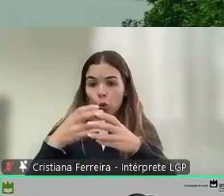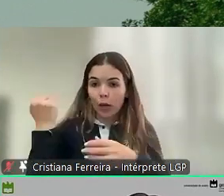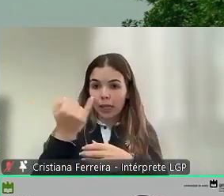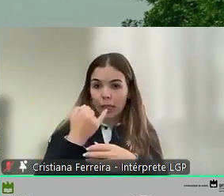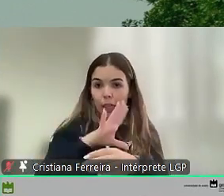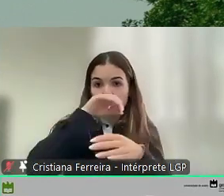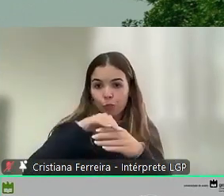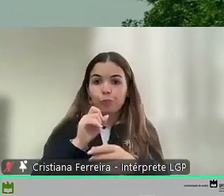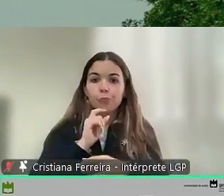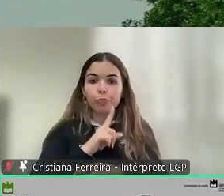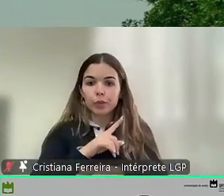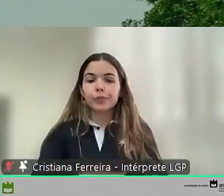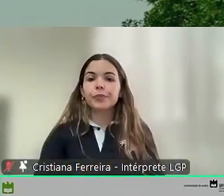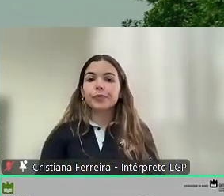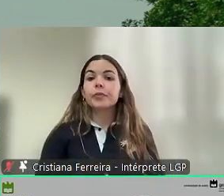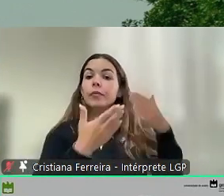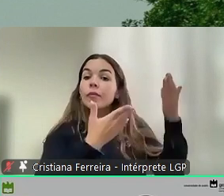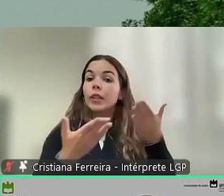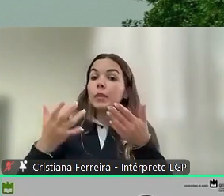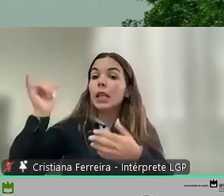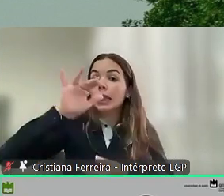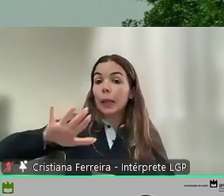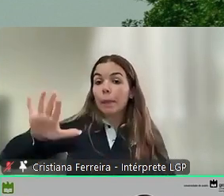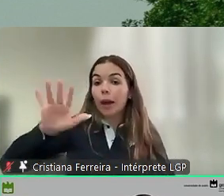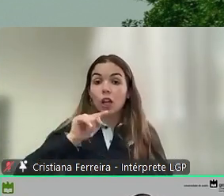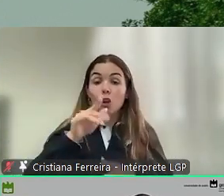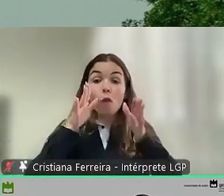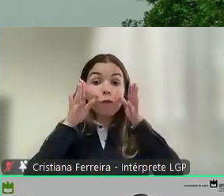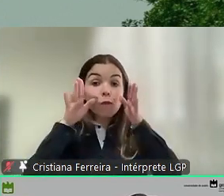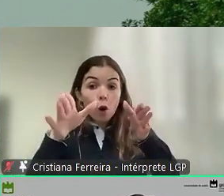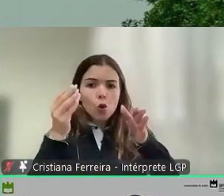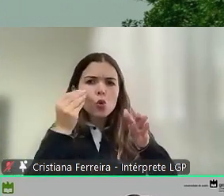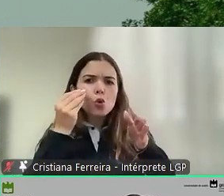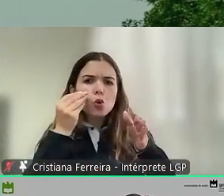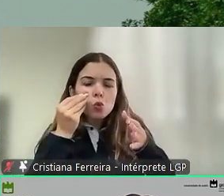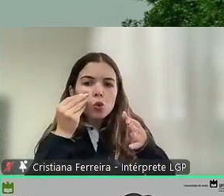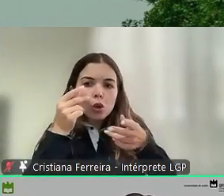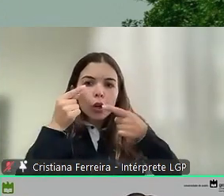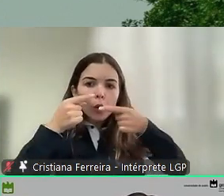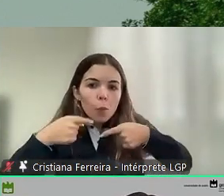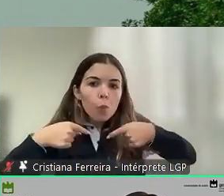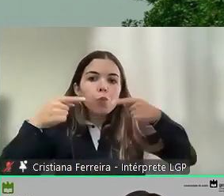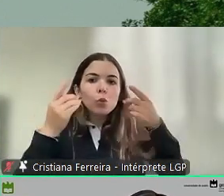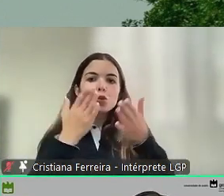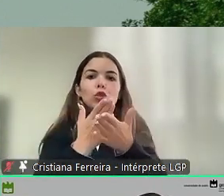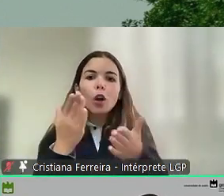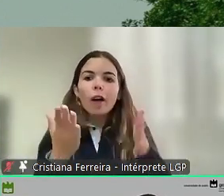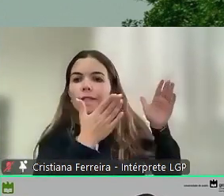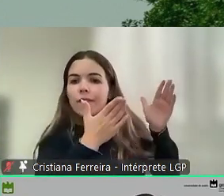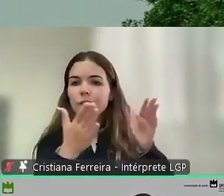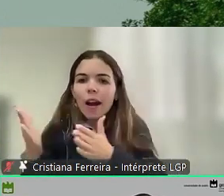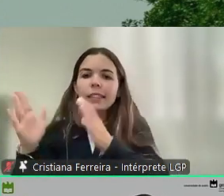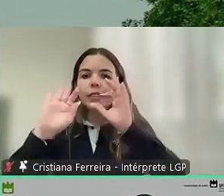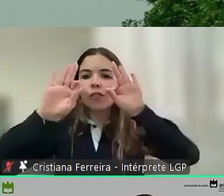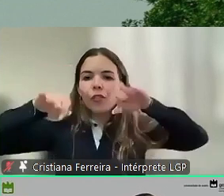entrar. Apresento esta imagem só para focar em como o público entra apenas na fase final deste processo, e acho